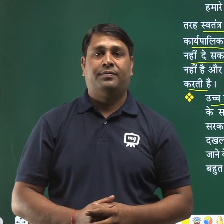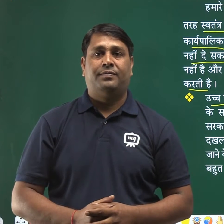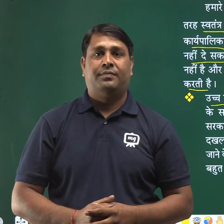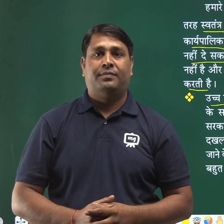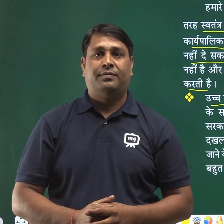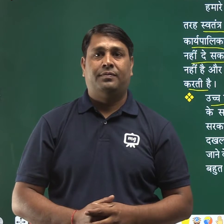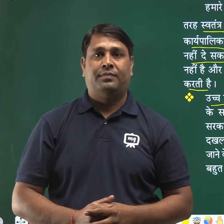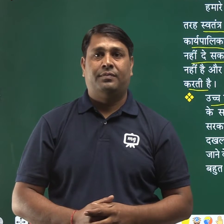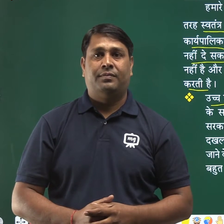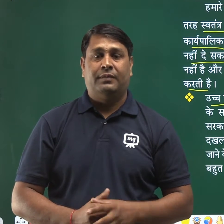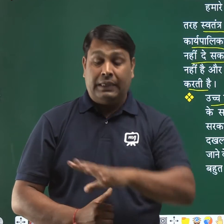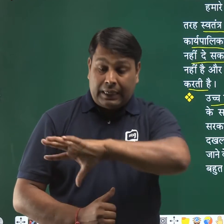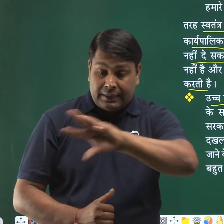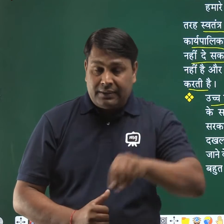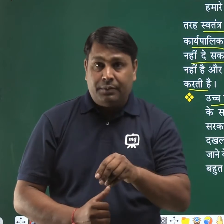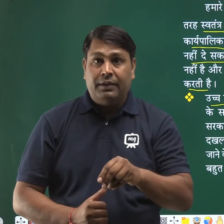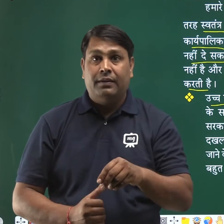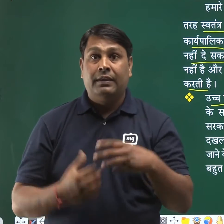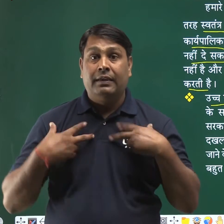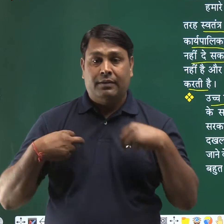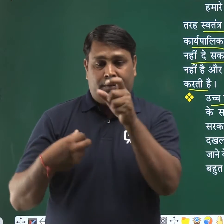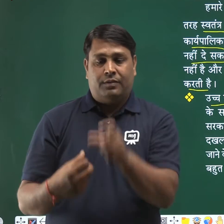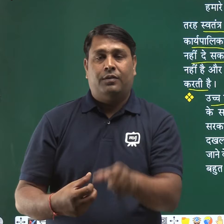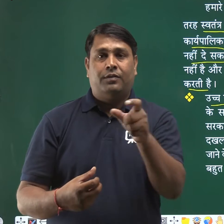के सभी न्यायाधीशों की